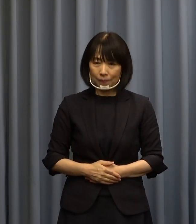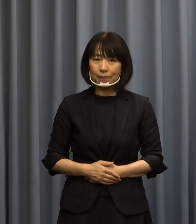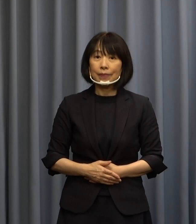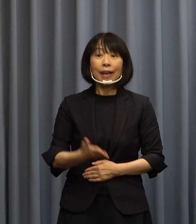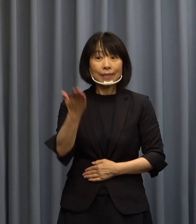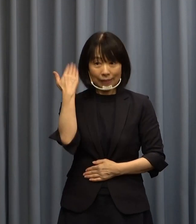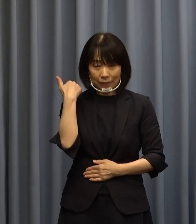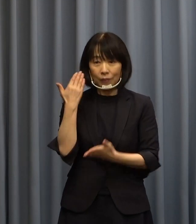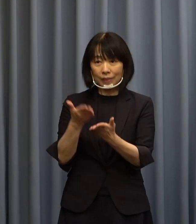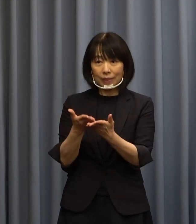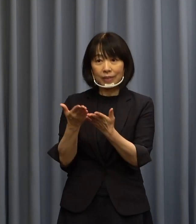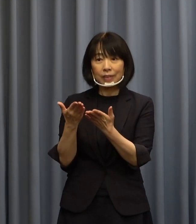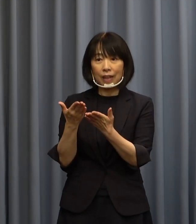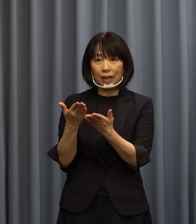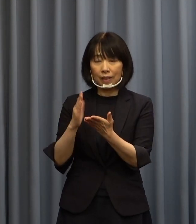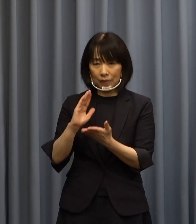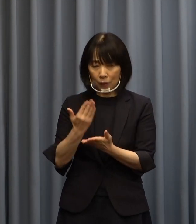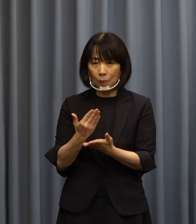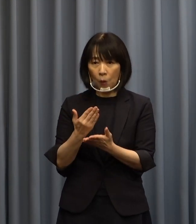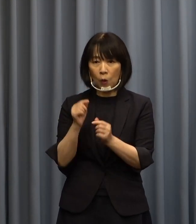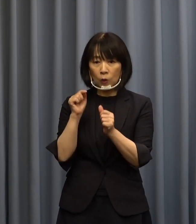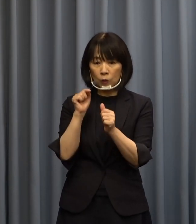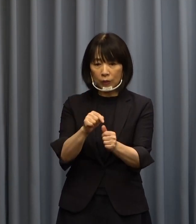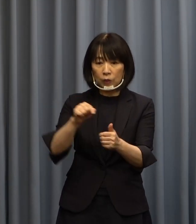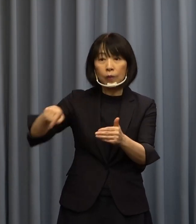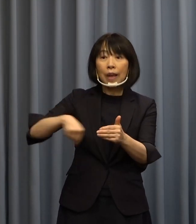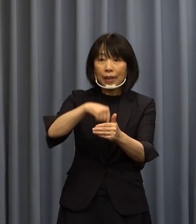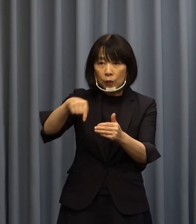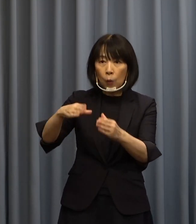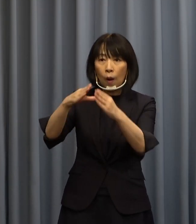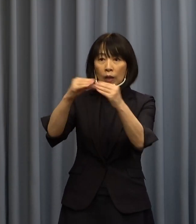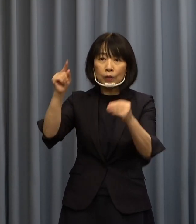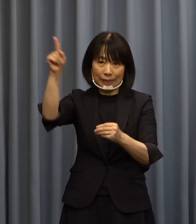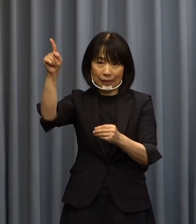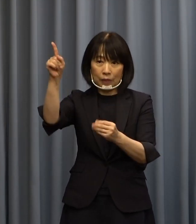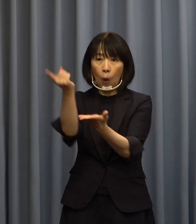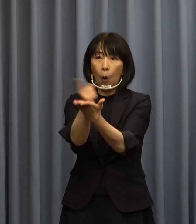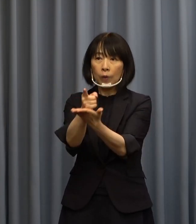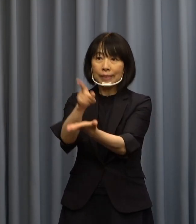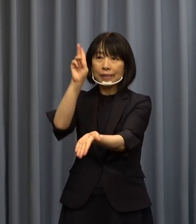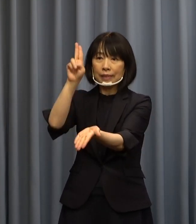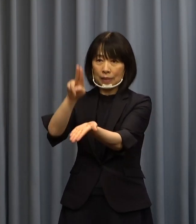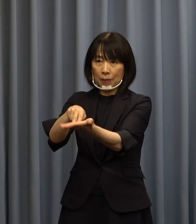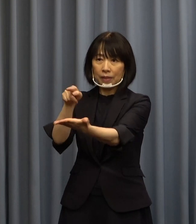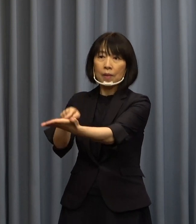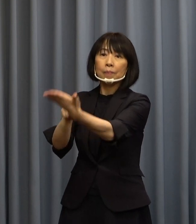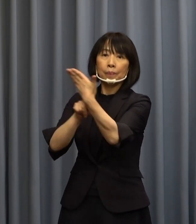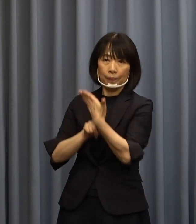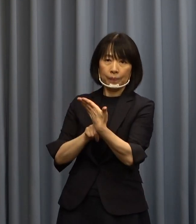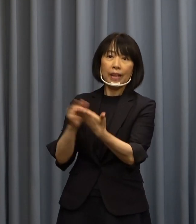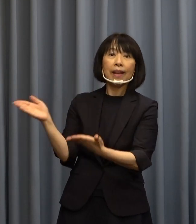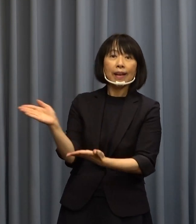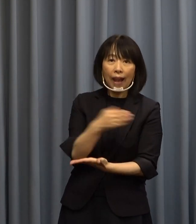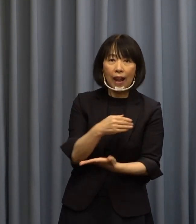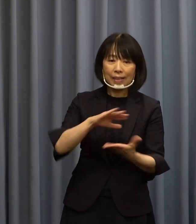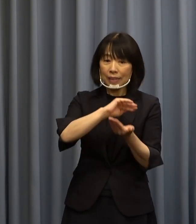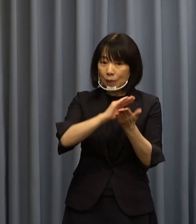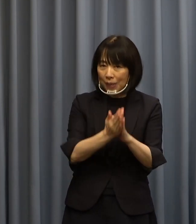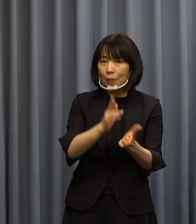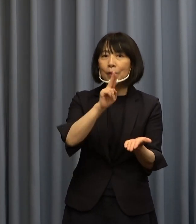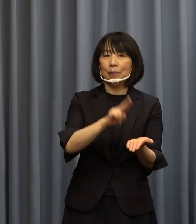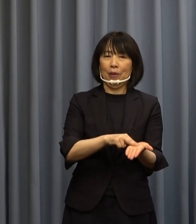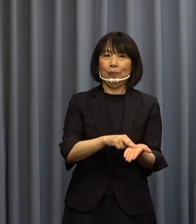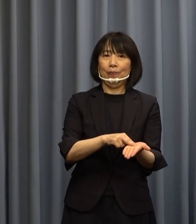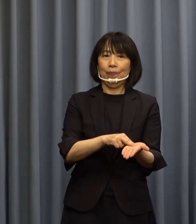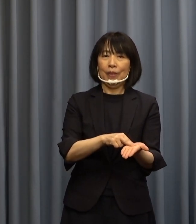上げた通り政府の基本的対処方針を受けてから決定をいたしますのでそこは近く